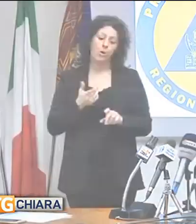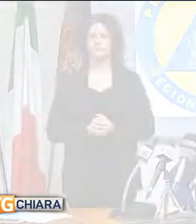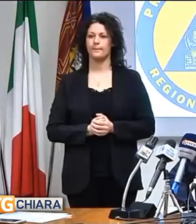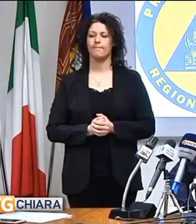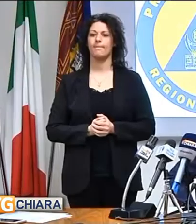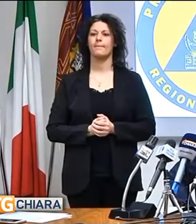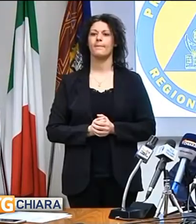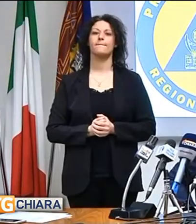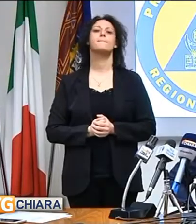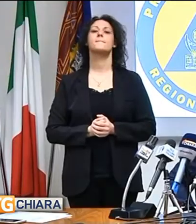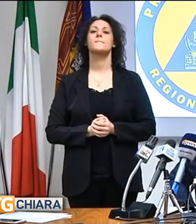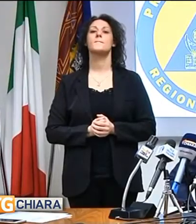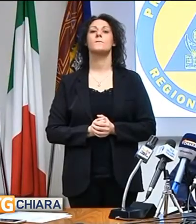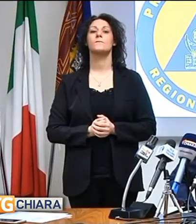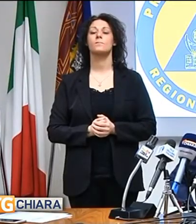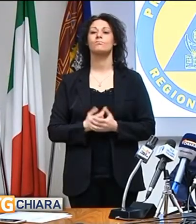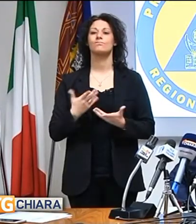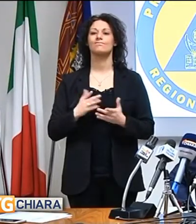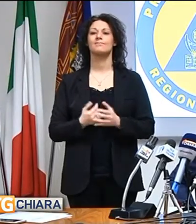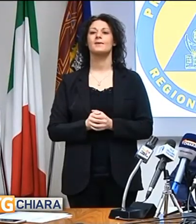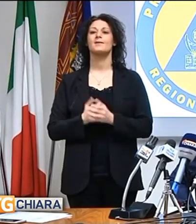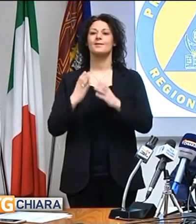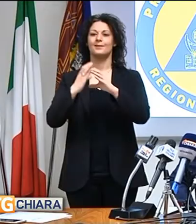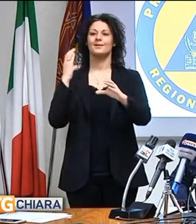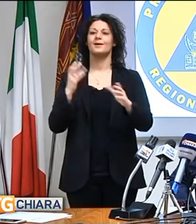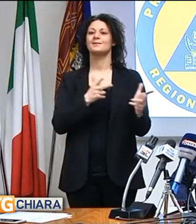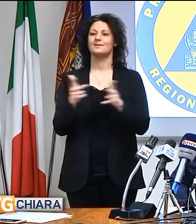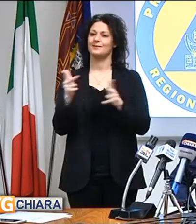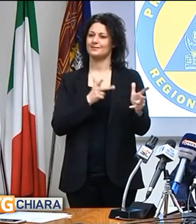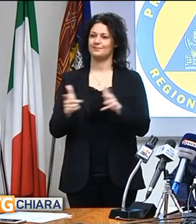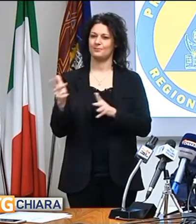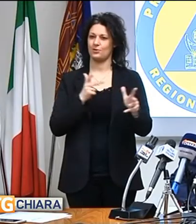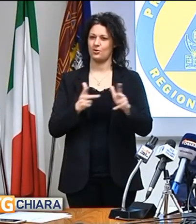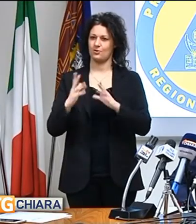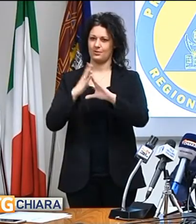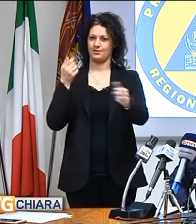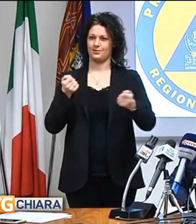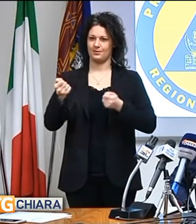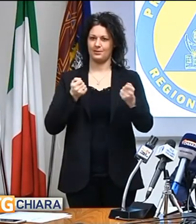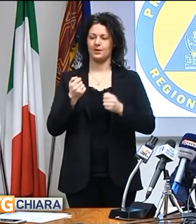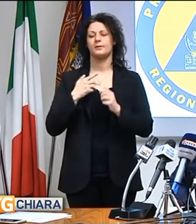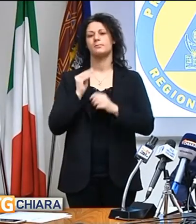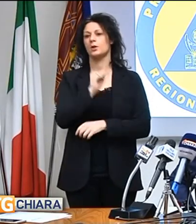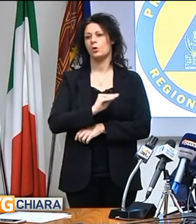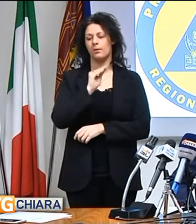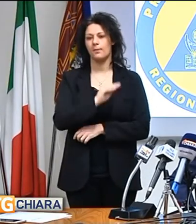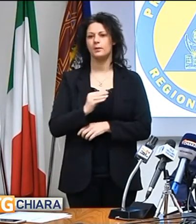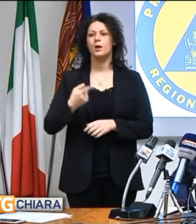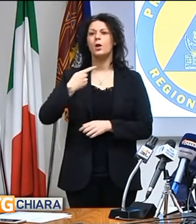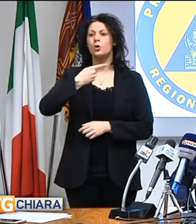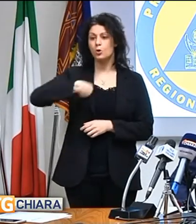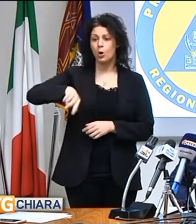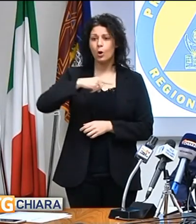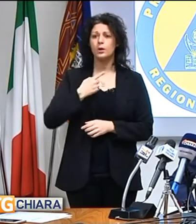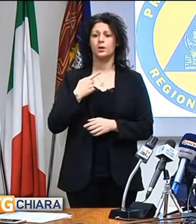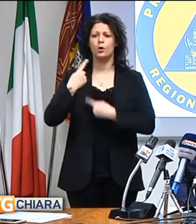fiduciario. I corrieri mi pregano di fare un appello e lo faccio volentieri. Mi dicono: noi siamo sempre al fronte, siamo per le case,